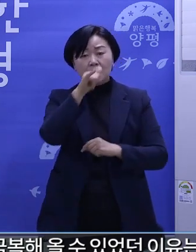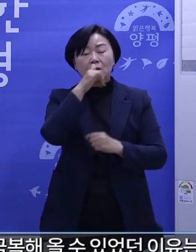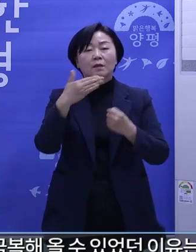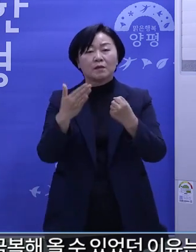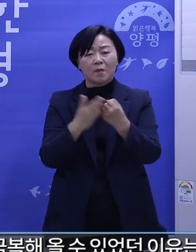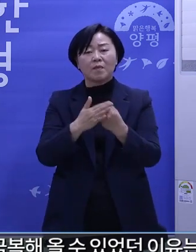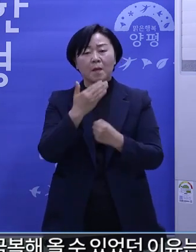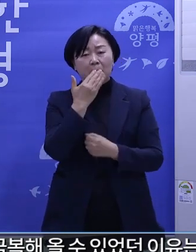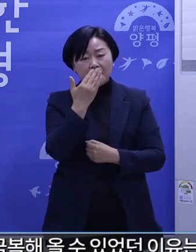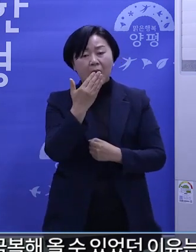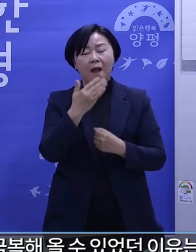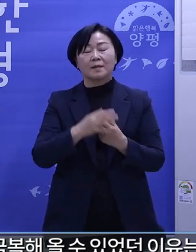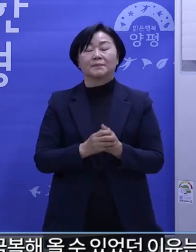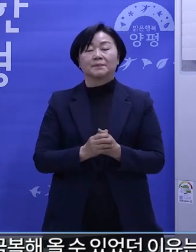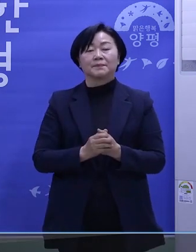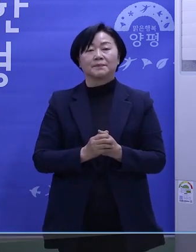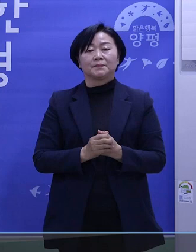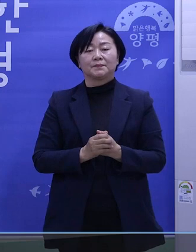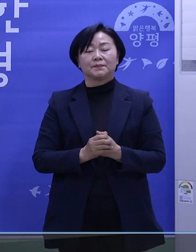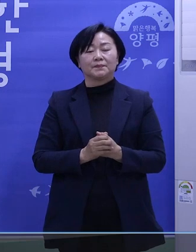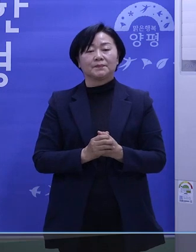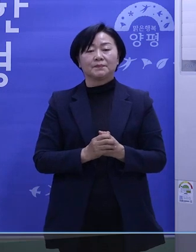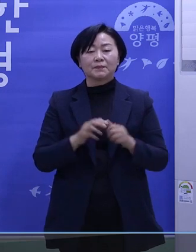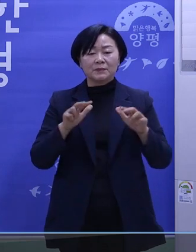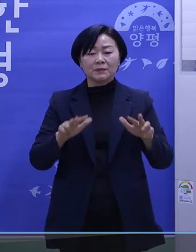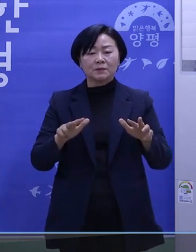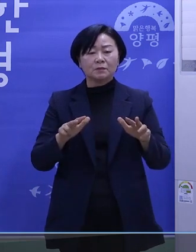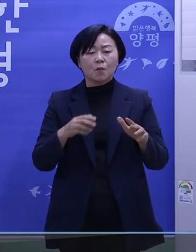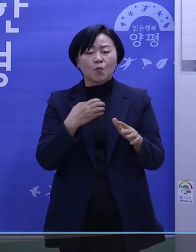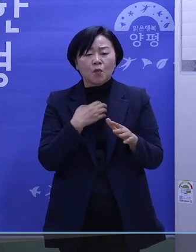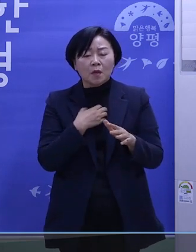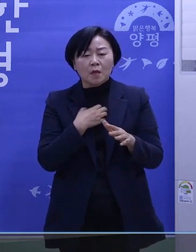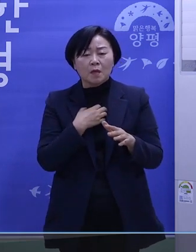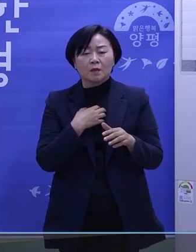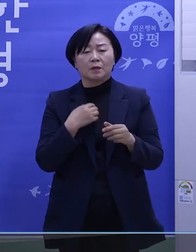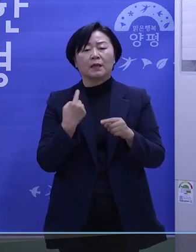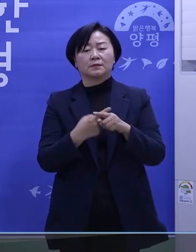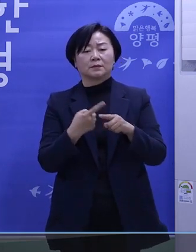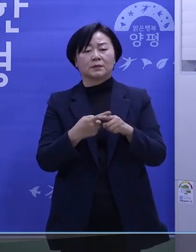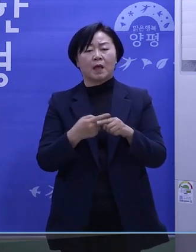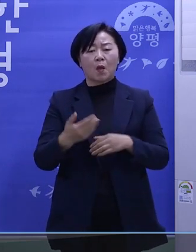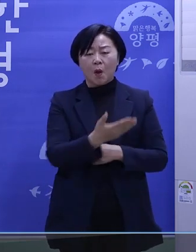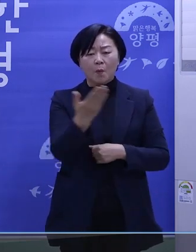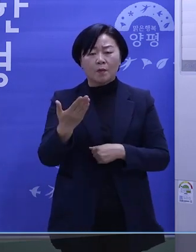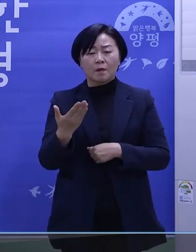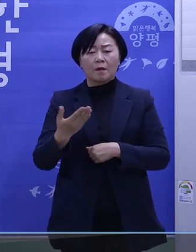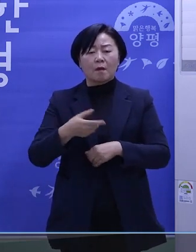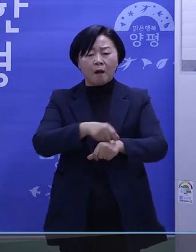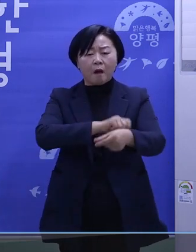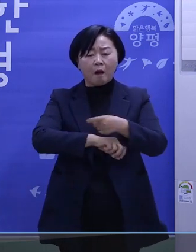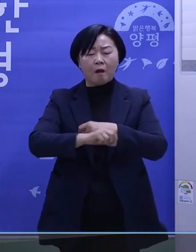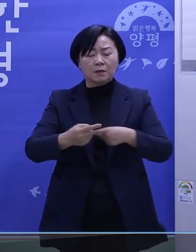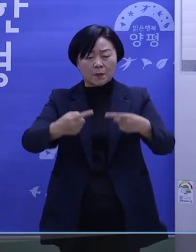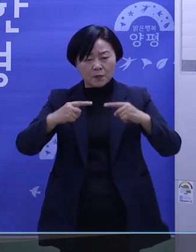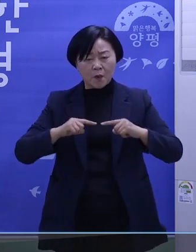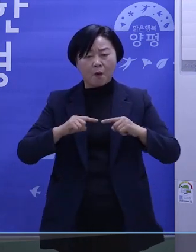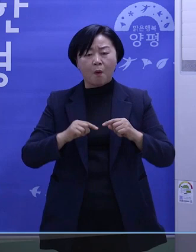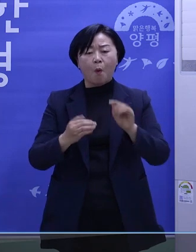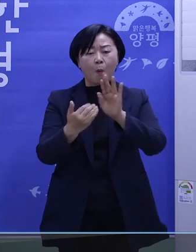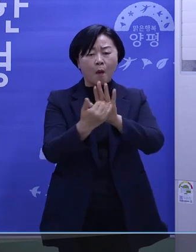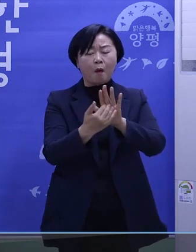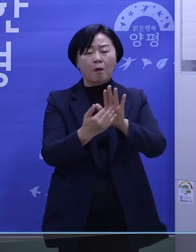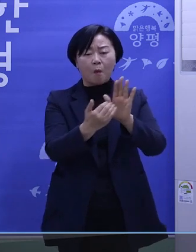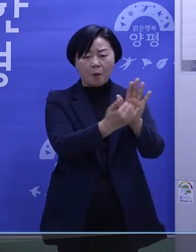있었기에 가능했습니다. 지금의 위기도 국민 여러분의 동참과 방역수칙 준수